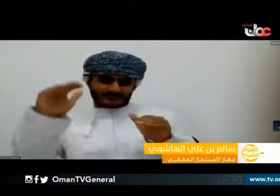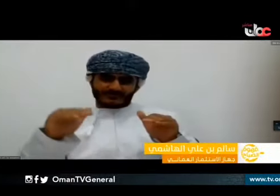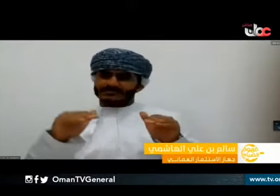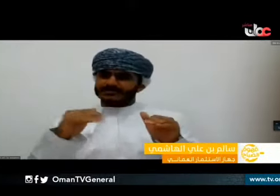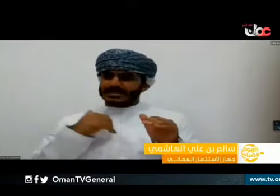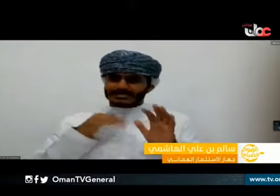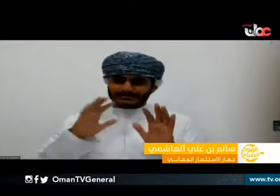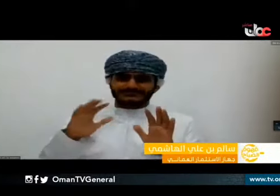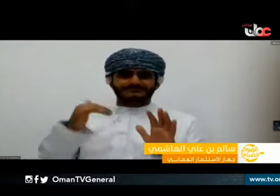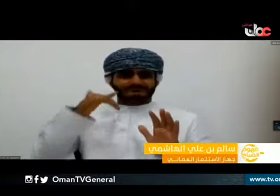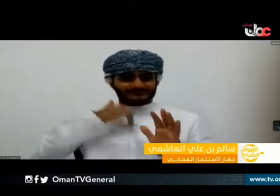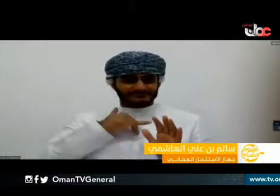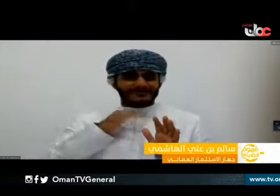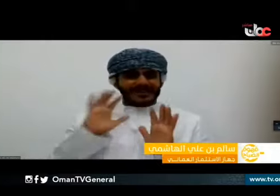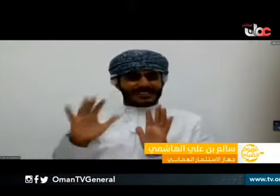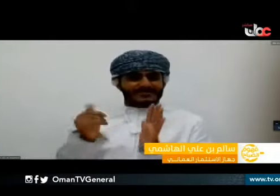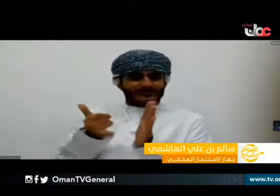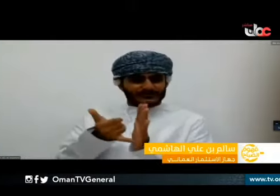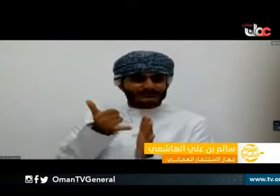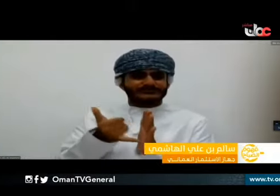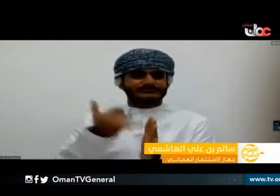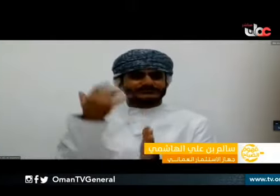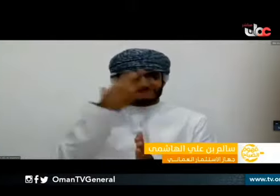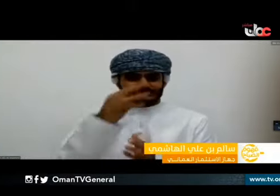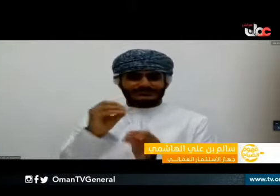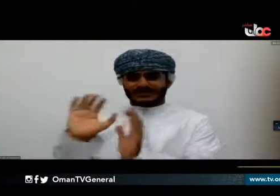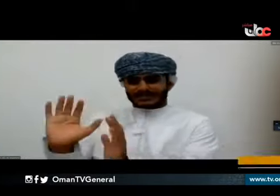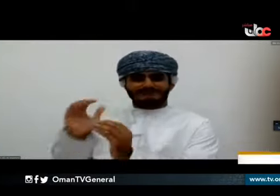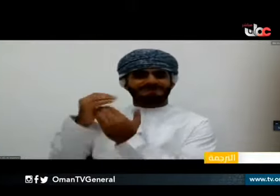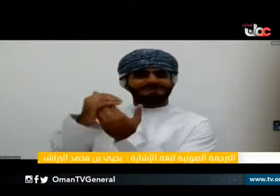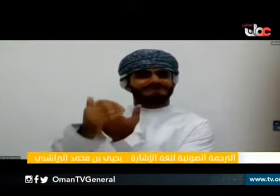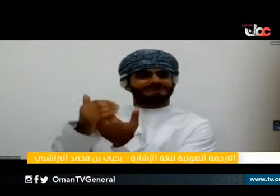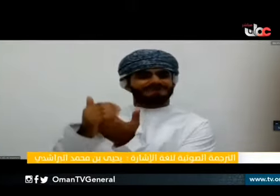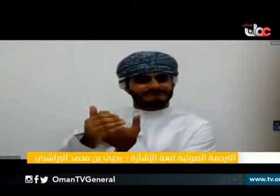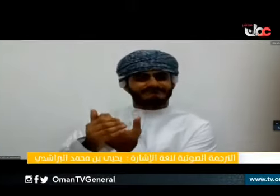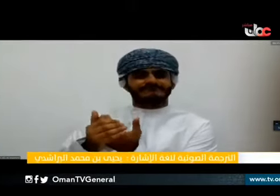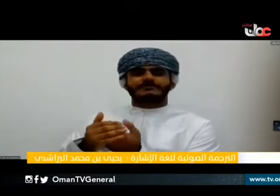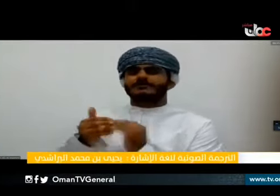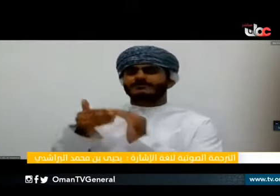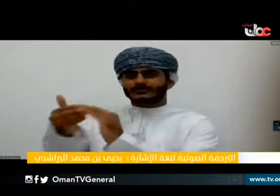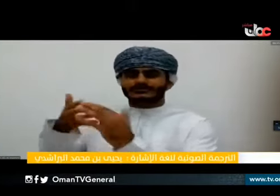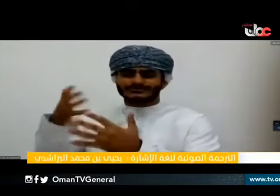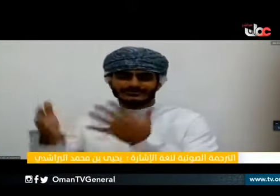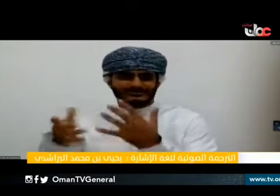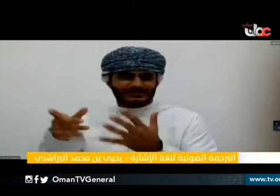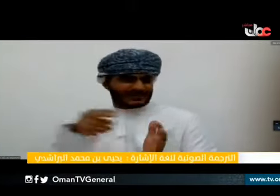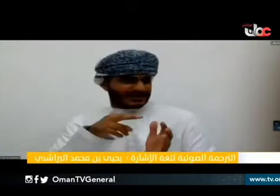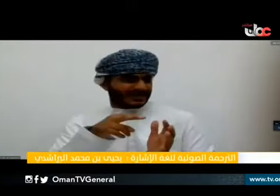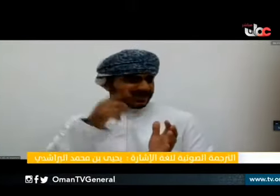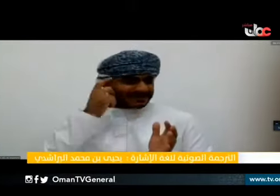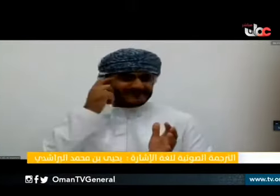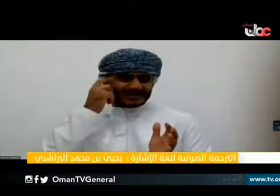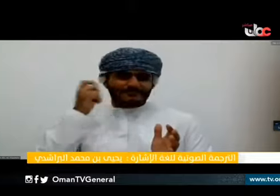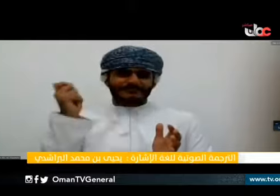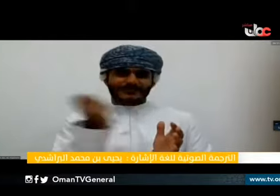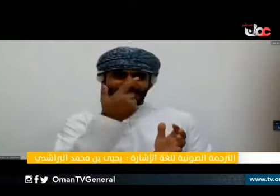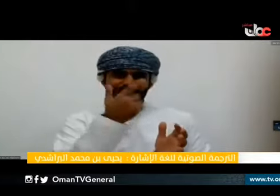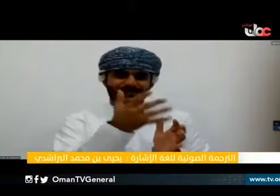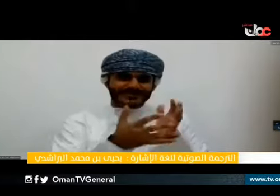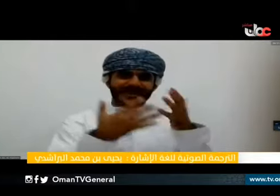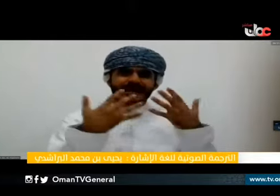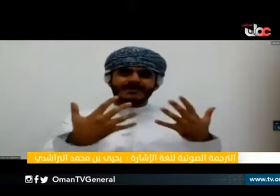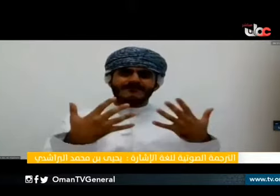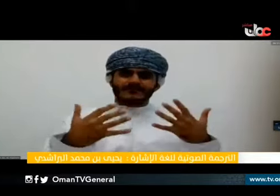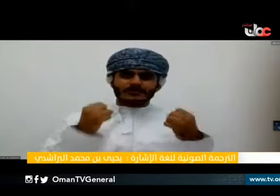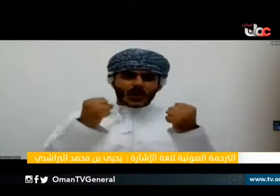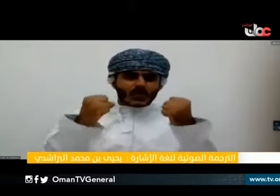أنه يتعامل مع الموظفين ولابد أنه يلبس الكمام، ف يعني بدا انه الاهتمام والتعاون من قبل